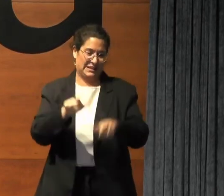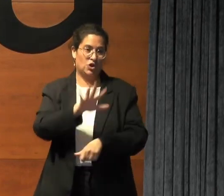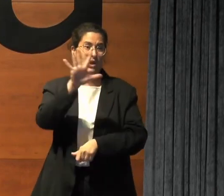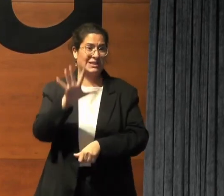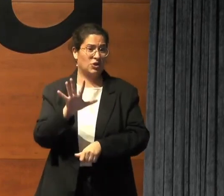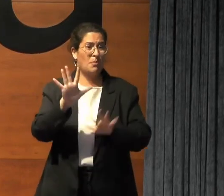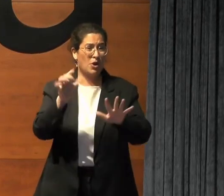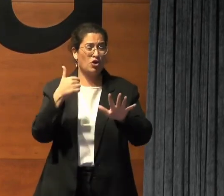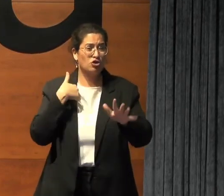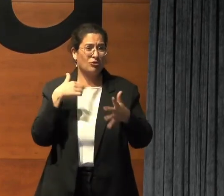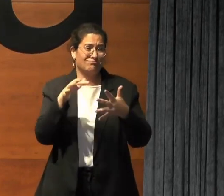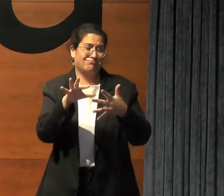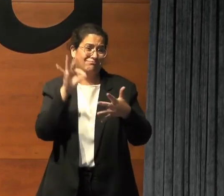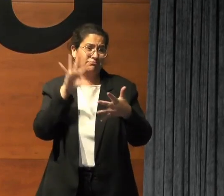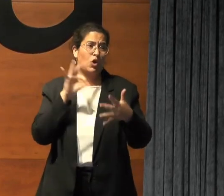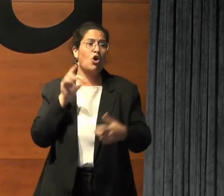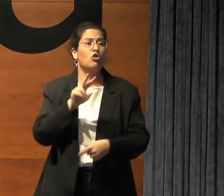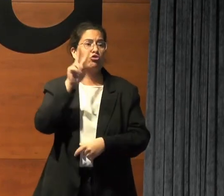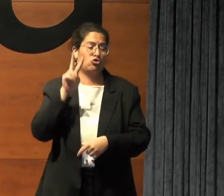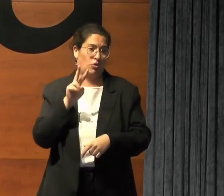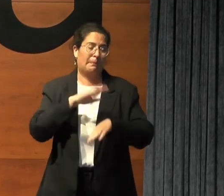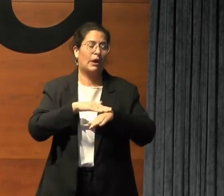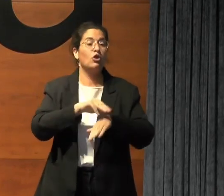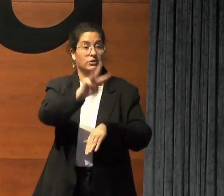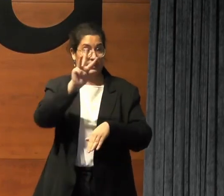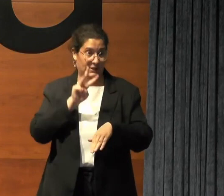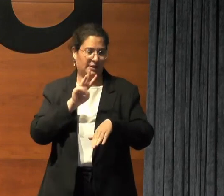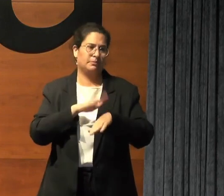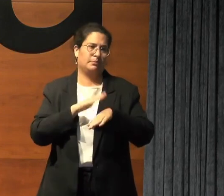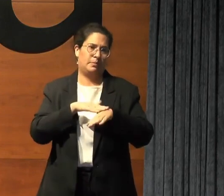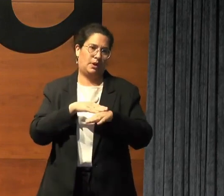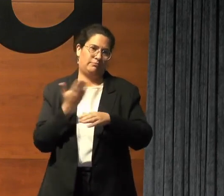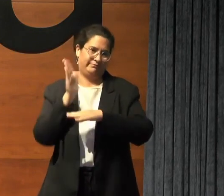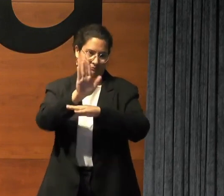Cuestionario conformado por 57 preguntas,